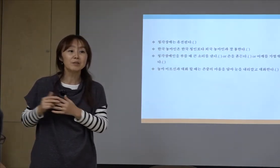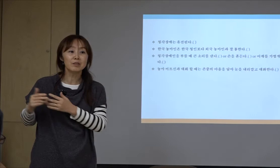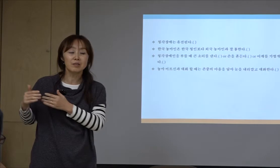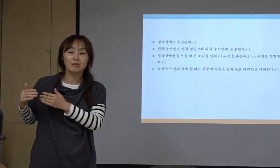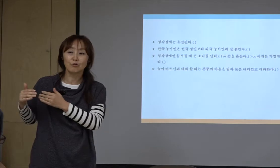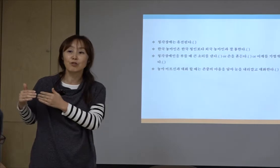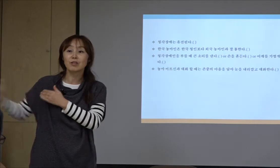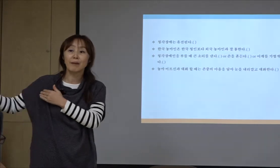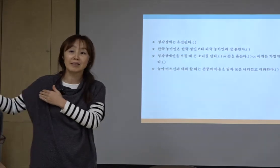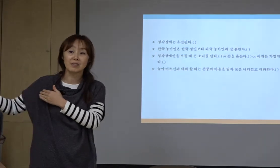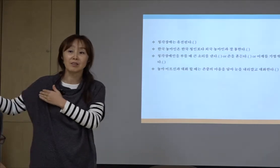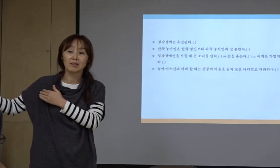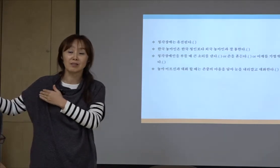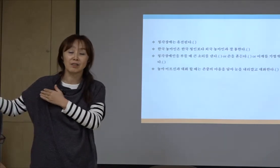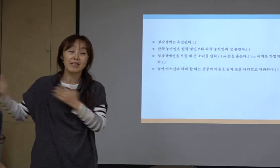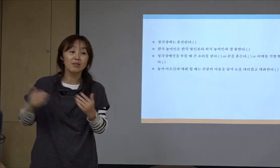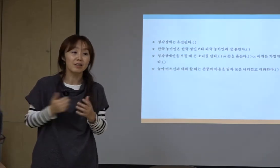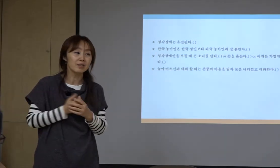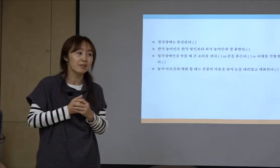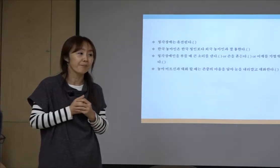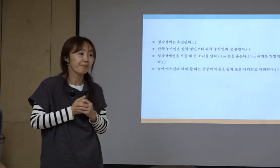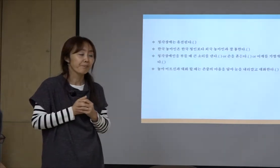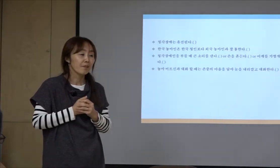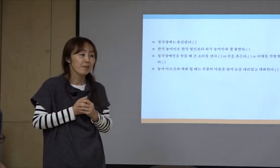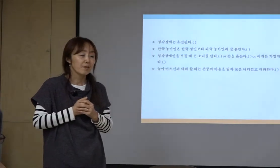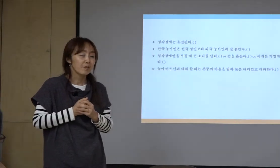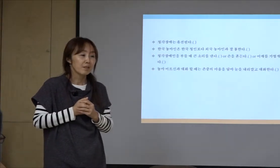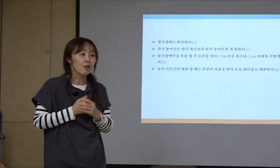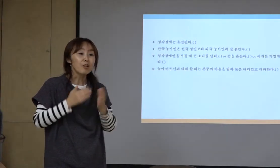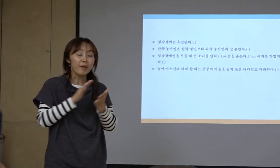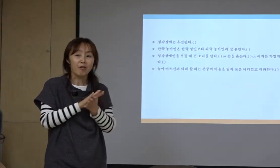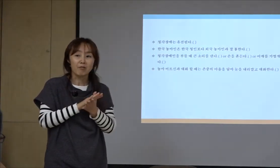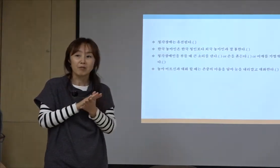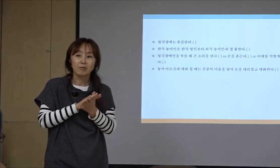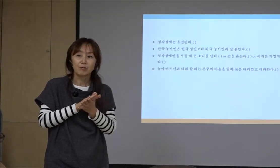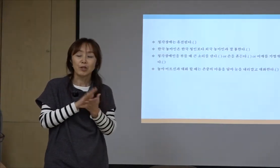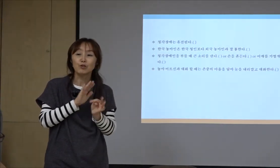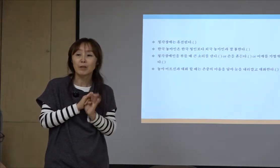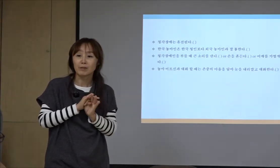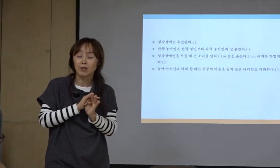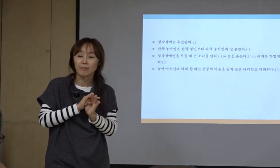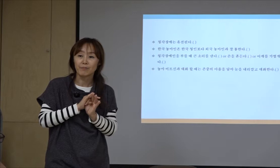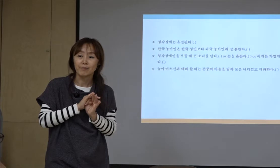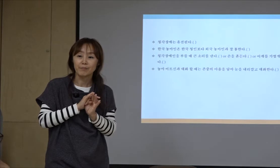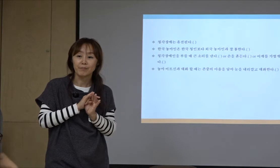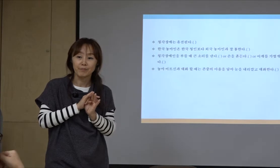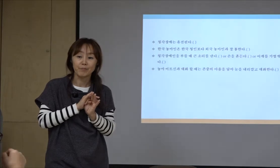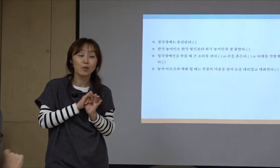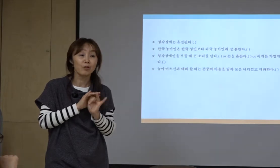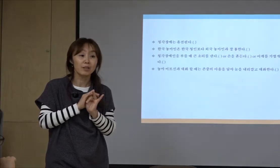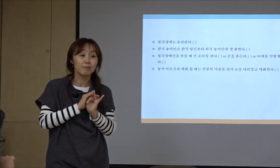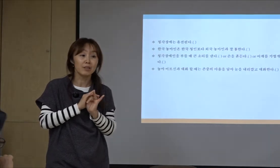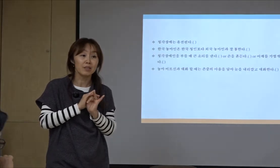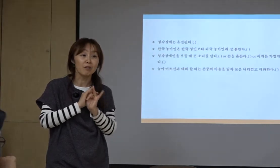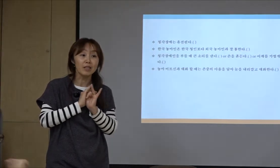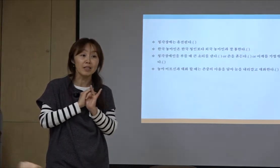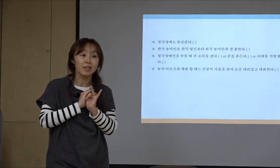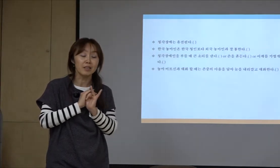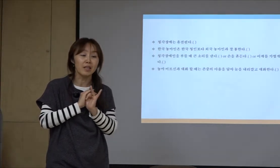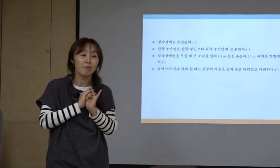지금은 유전이 많이 늘어났을 거예요. 예전에는 열병, 뇌수막염 뭐 이런 것 때문에 이제 청각장애인이